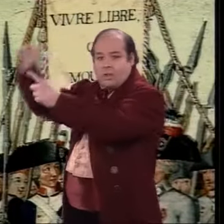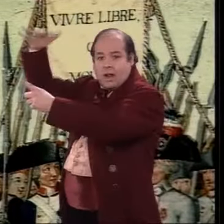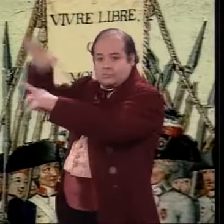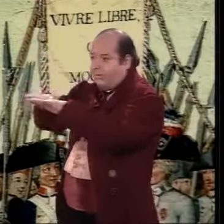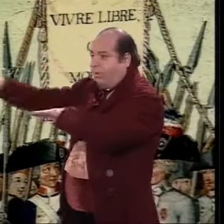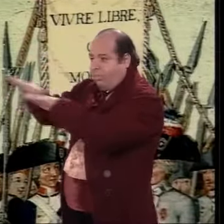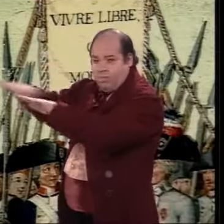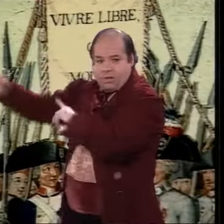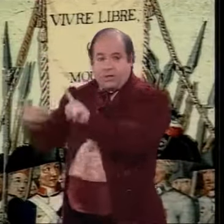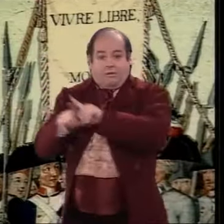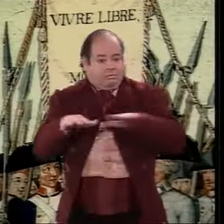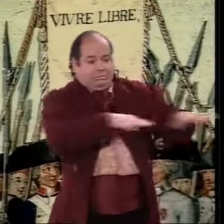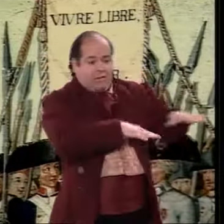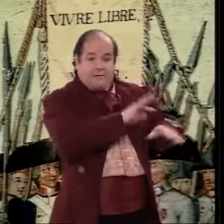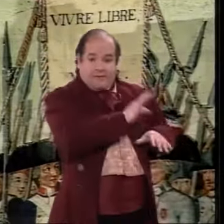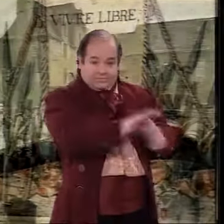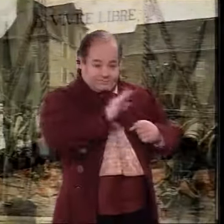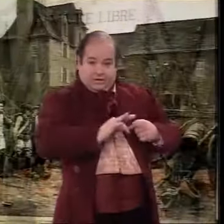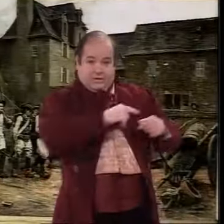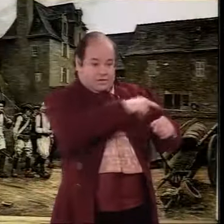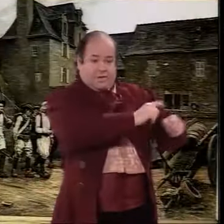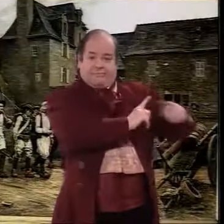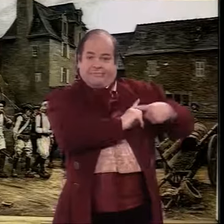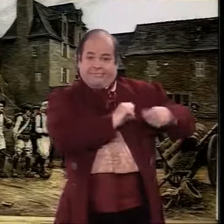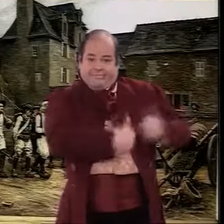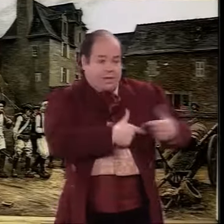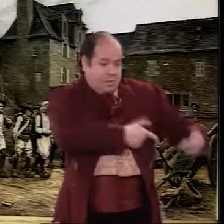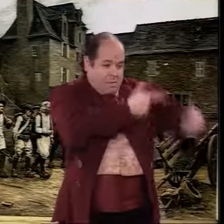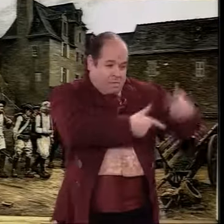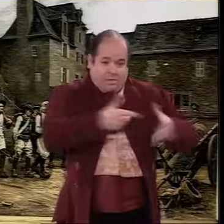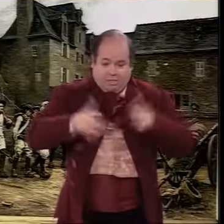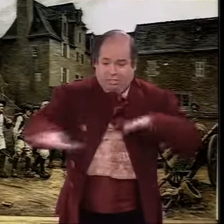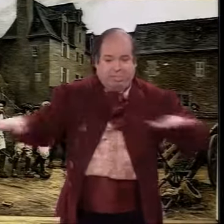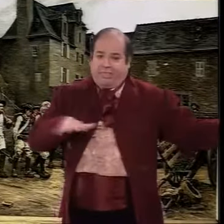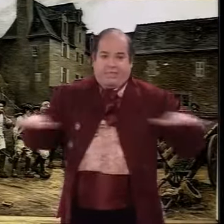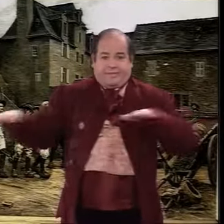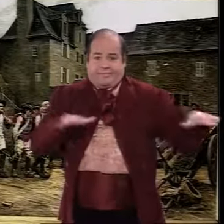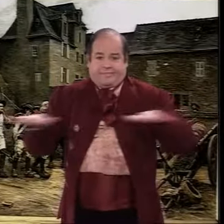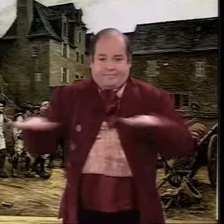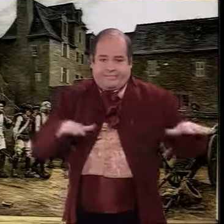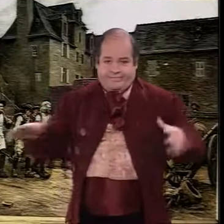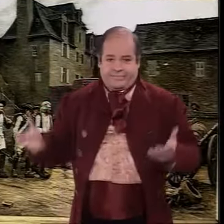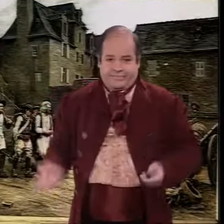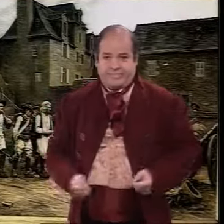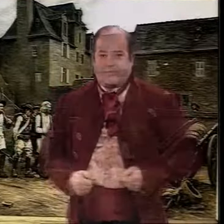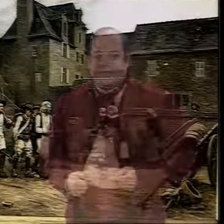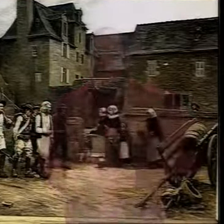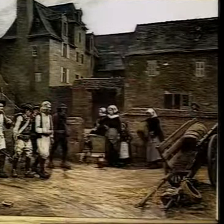La Convention doit faire face à des troubles intérieurs qui secouent la province. C'est la révolte vendéenne qui commence en mars.